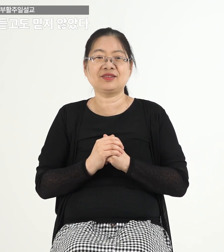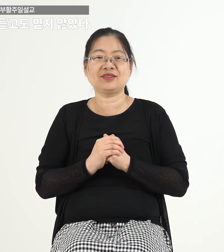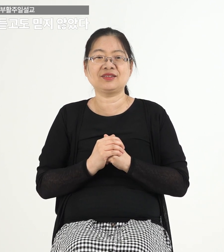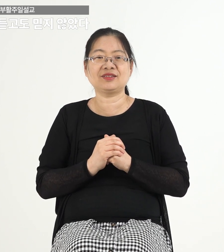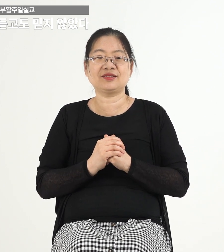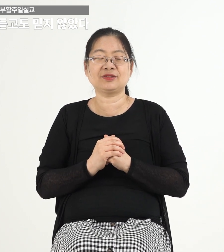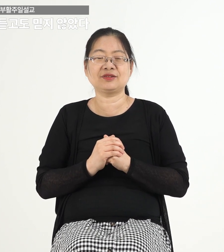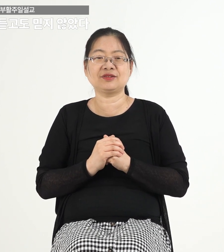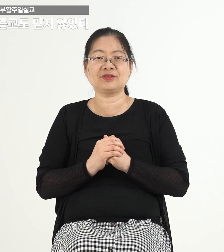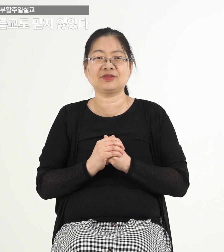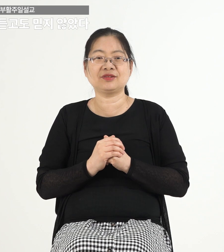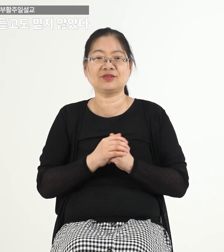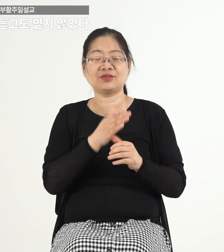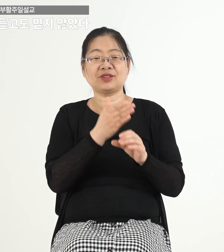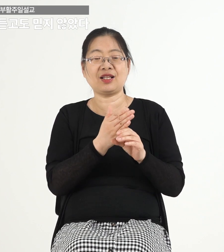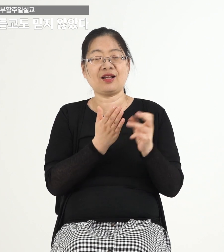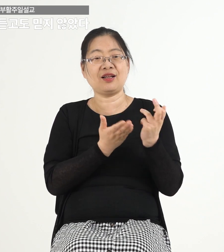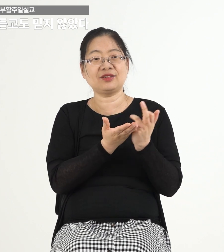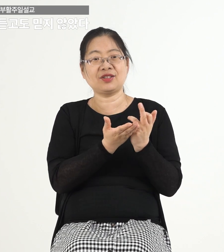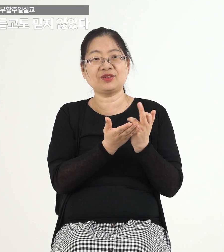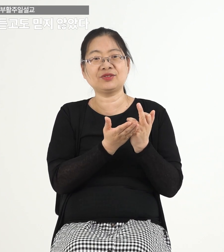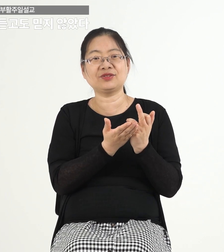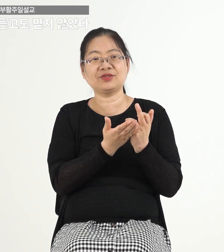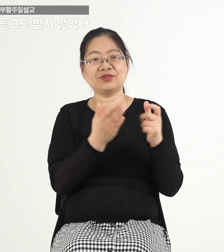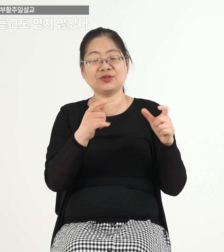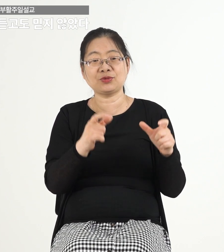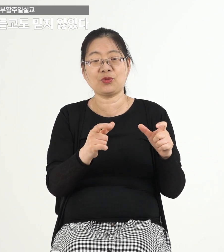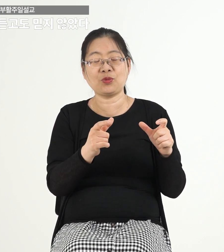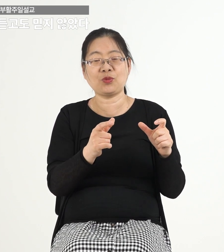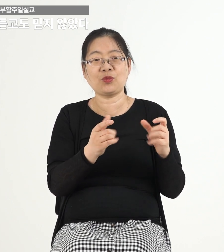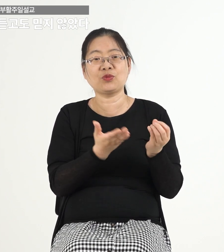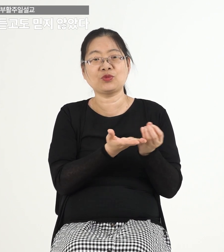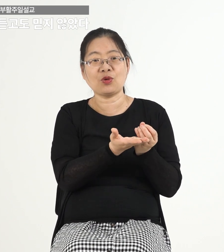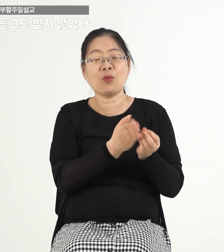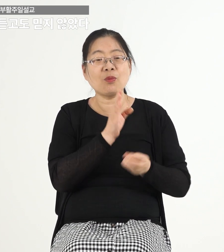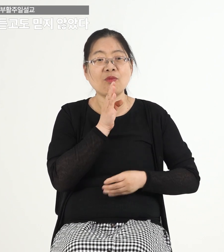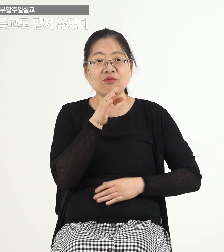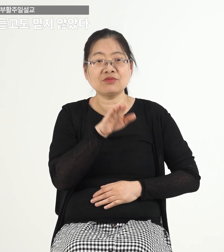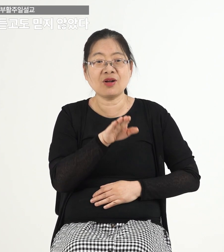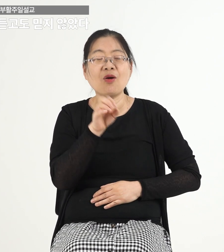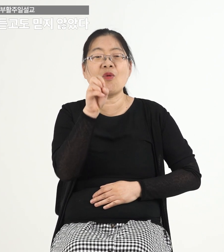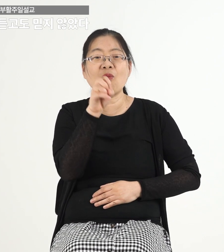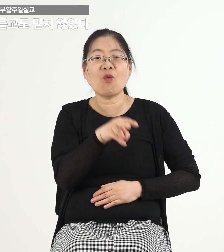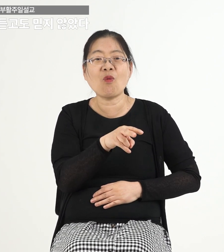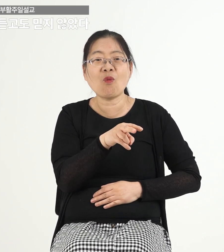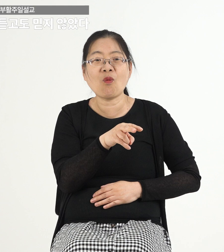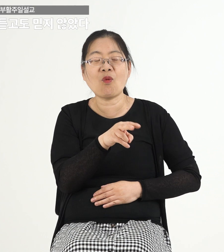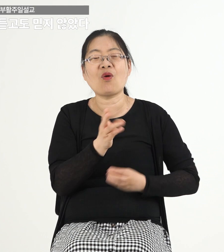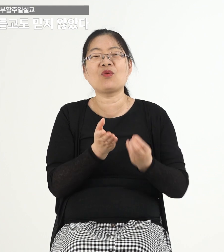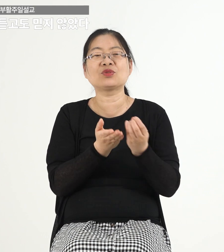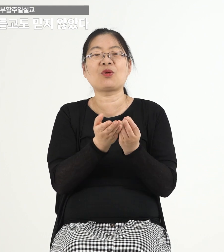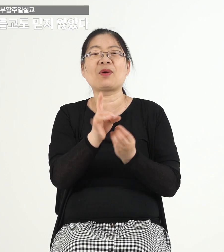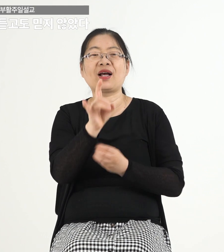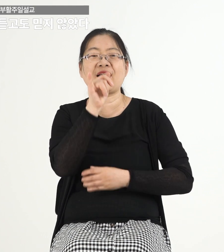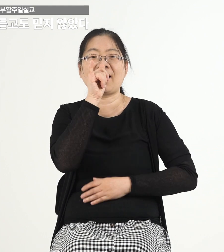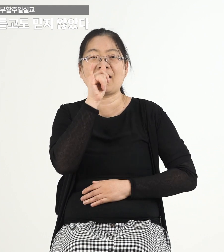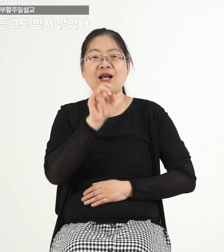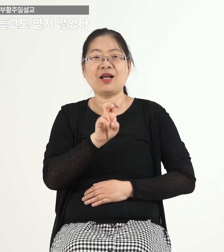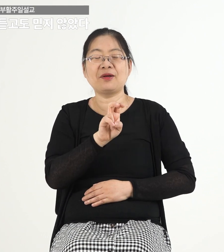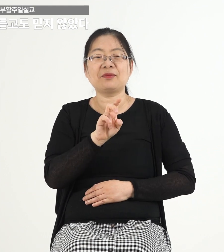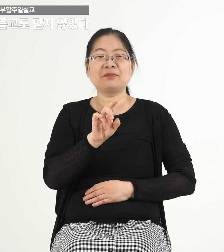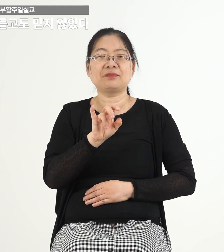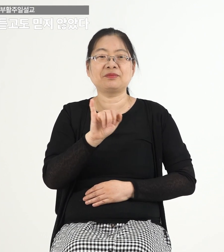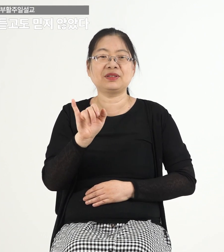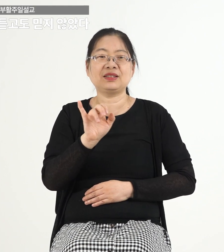그 중에서 제주도도 섬인데 거기에 또 딸린 섬 하나가 있어요.